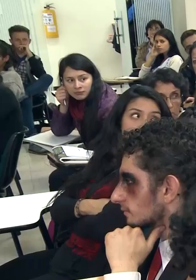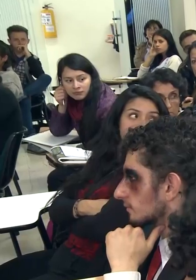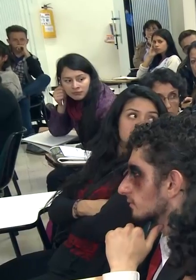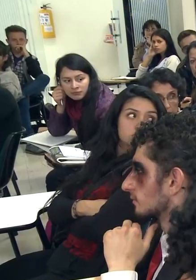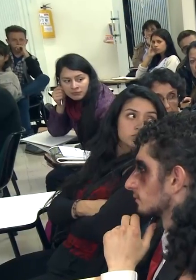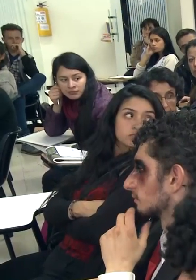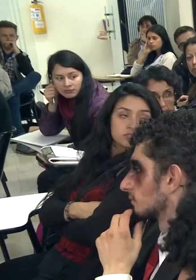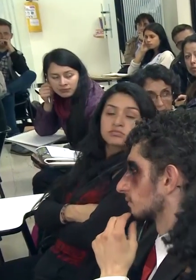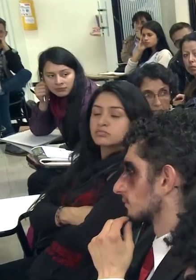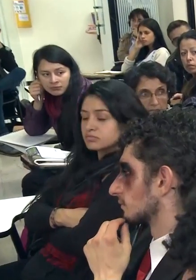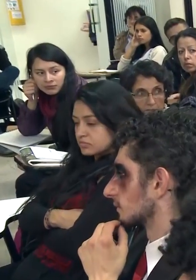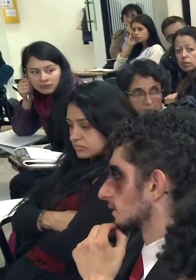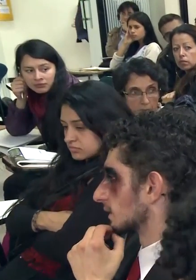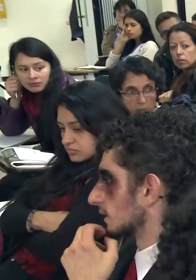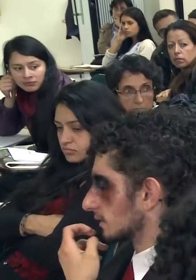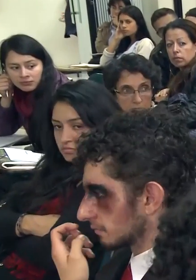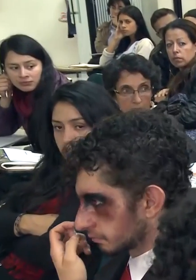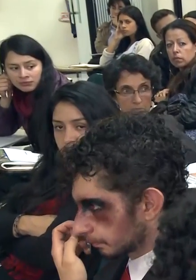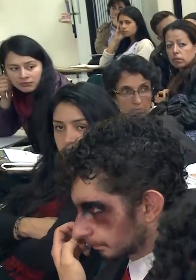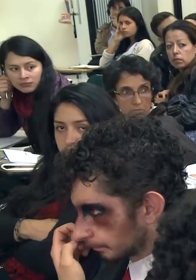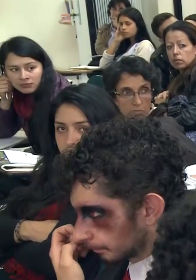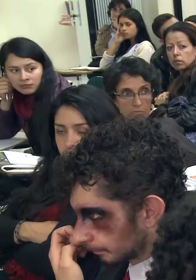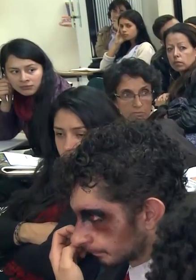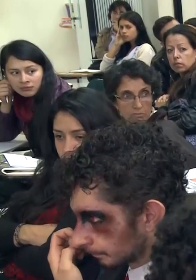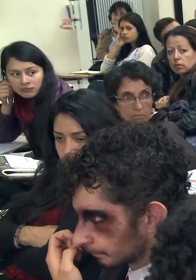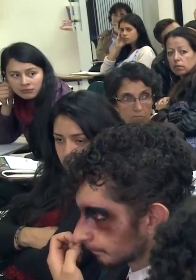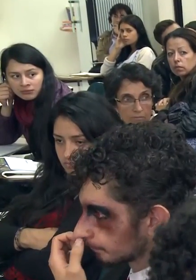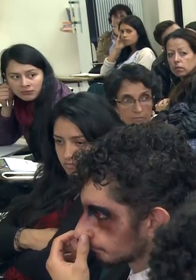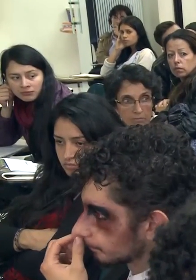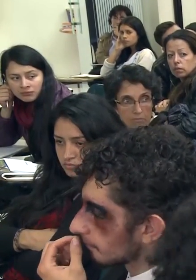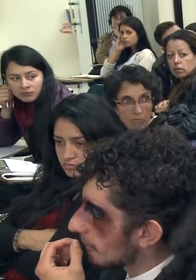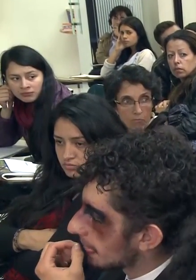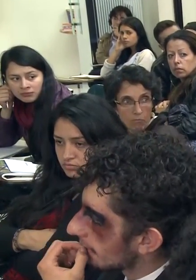venido como viviendo